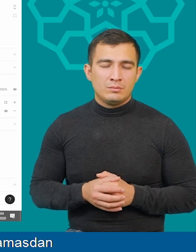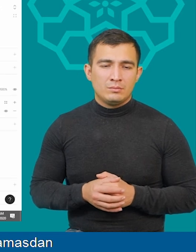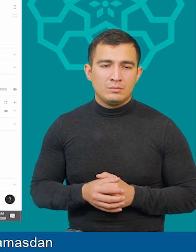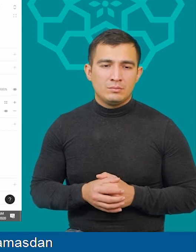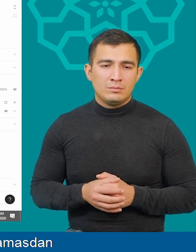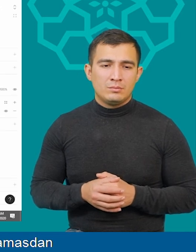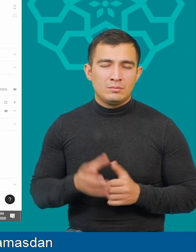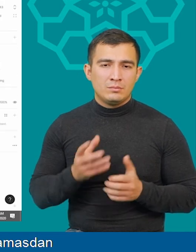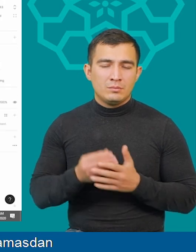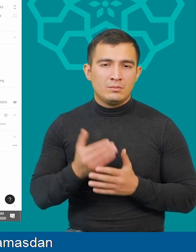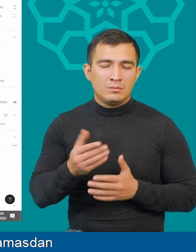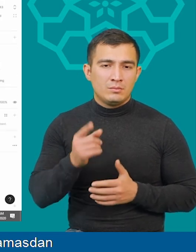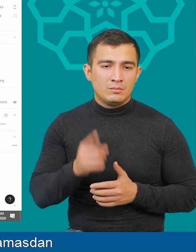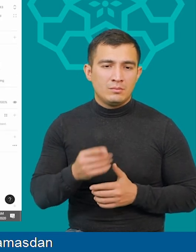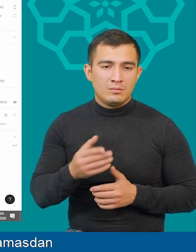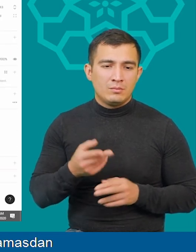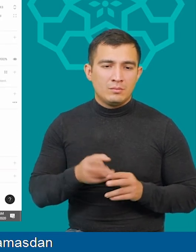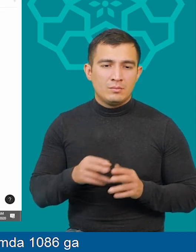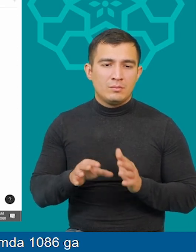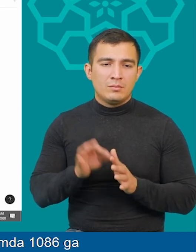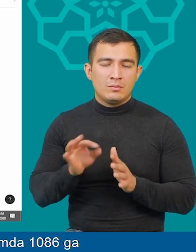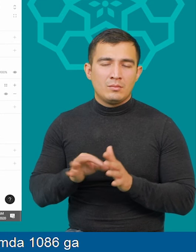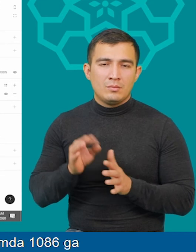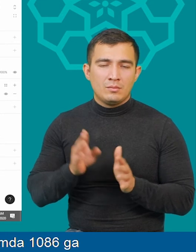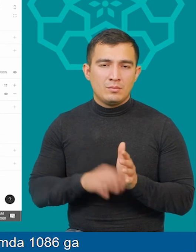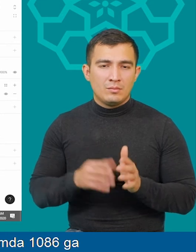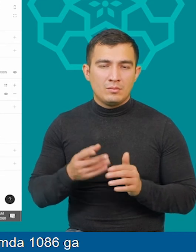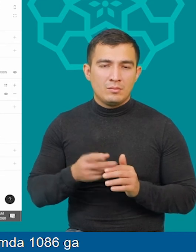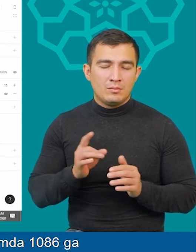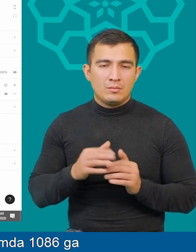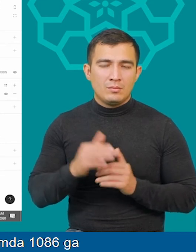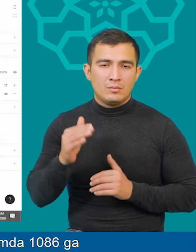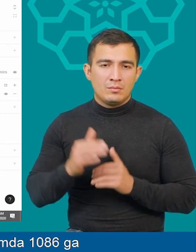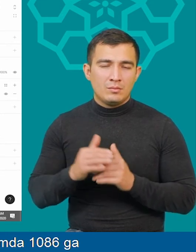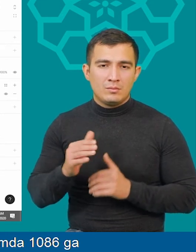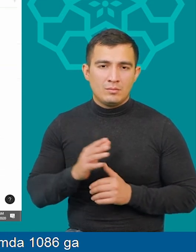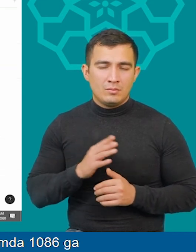Mana buni o'zini buni tanlamasdan cho'zaylik.